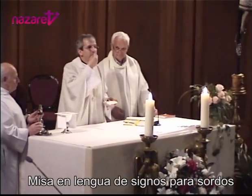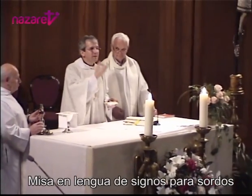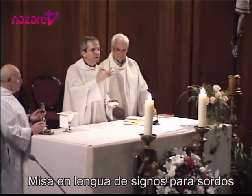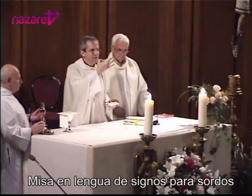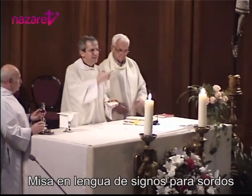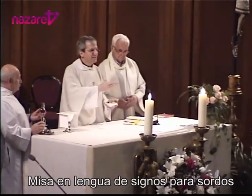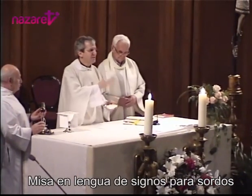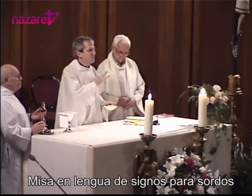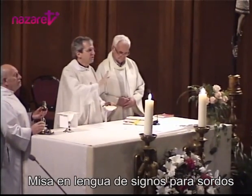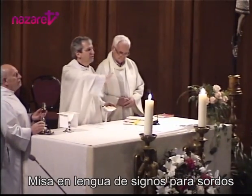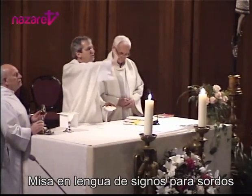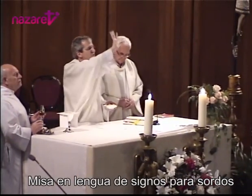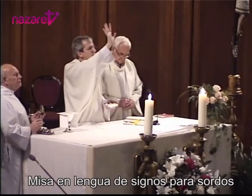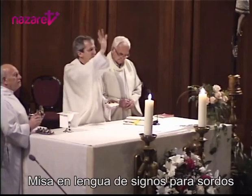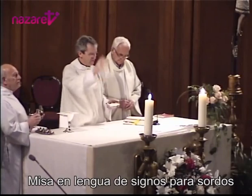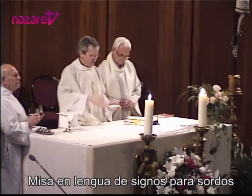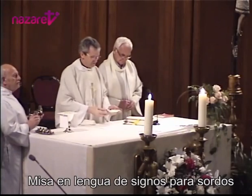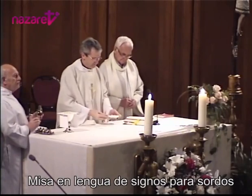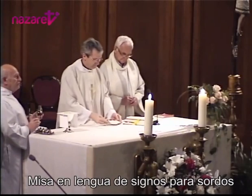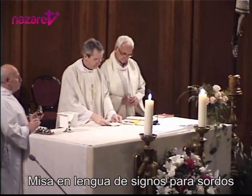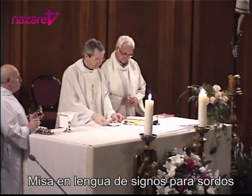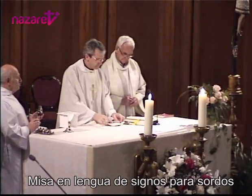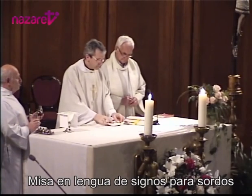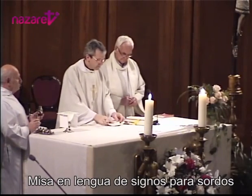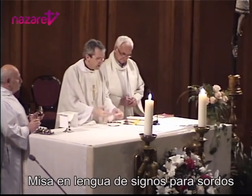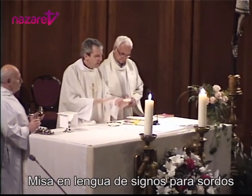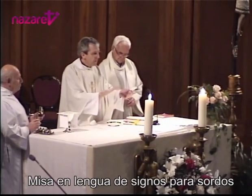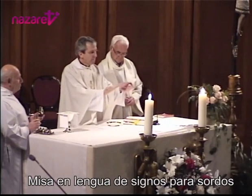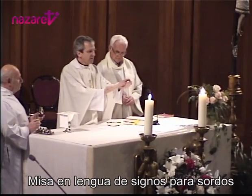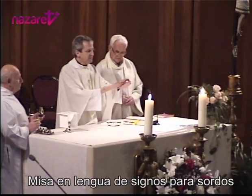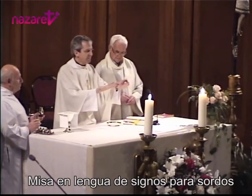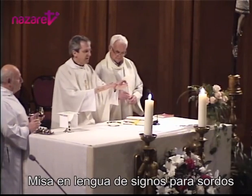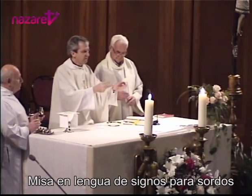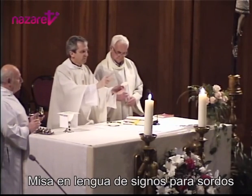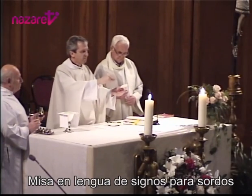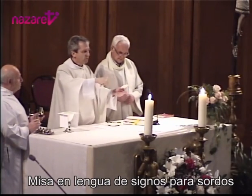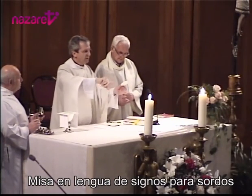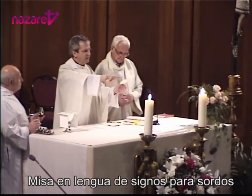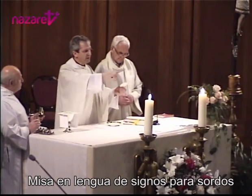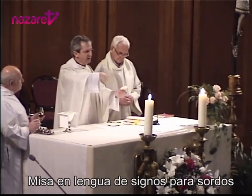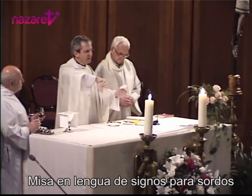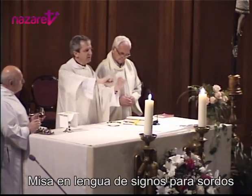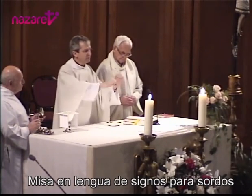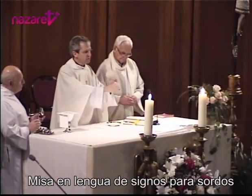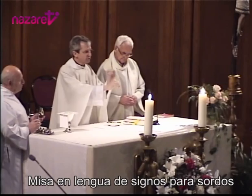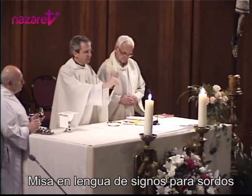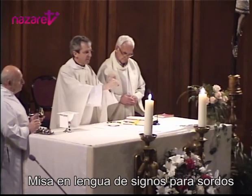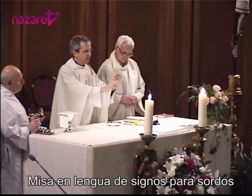Bendito seas, Señor, Dios del universo, por este pan, fruto de la tierra y de nuestro trabajo,